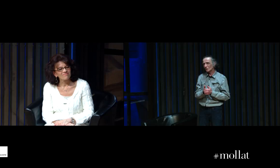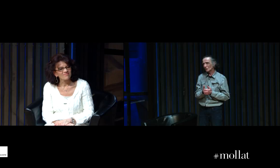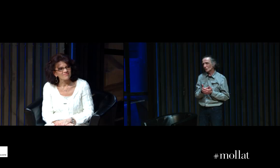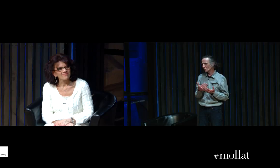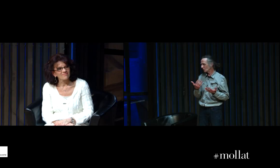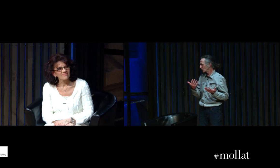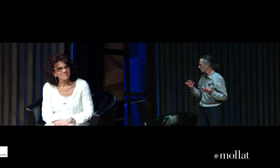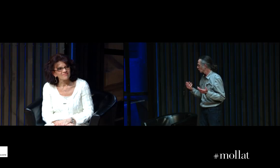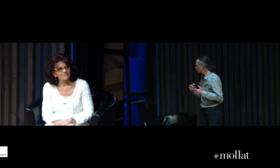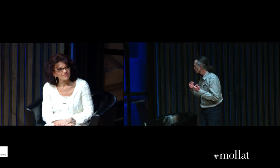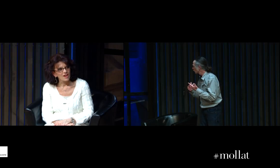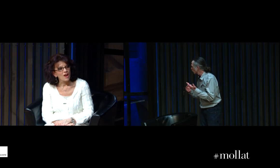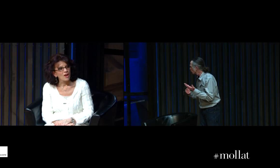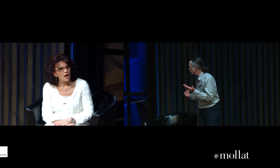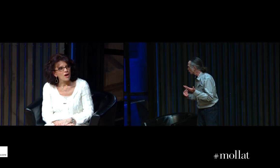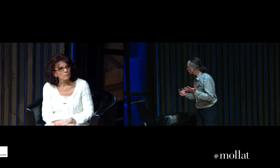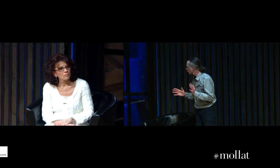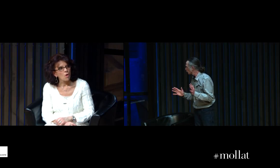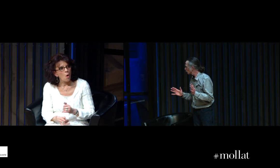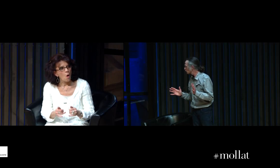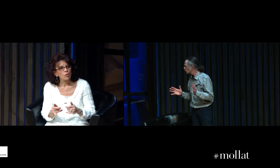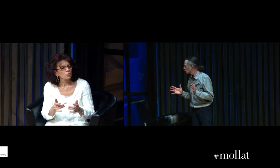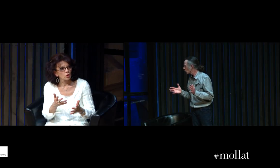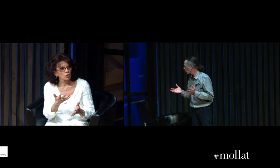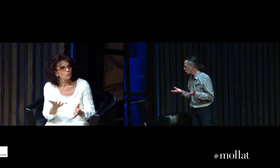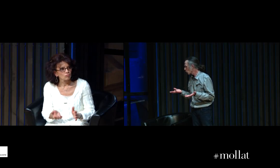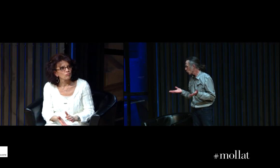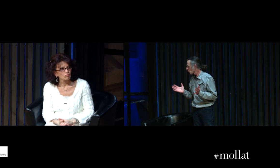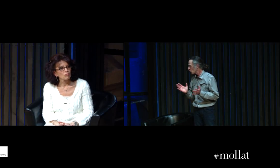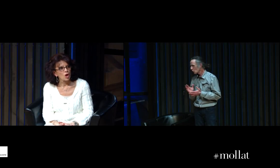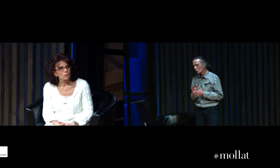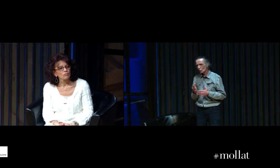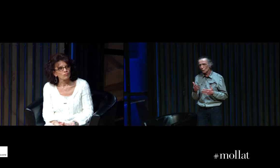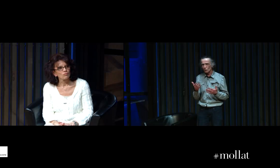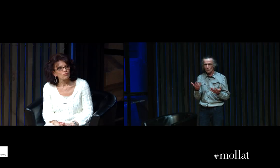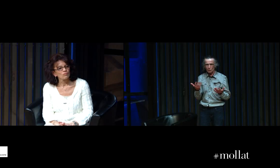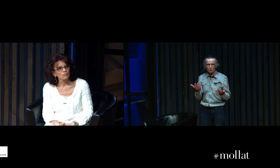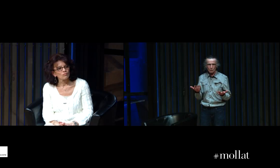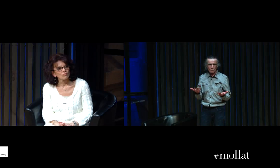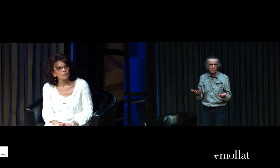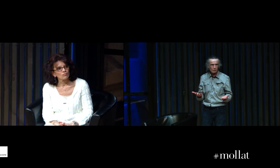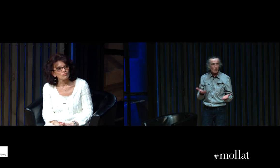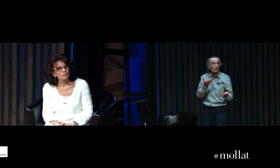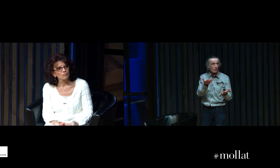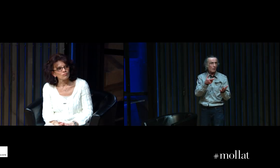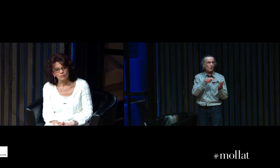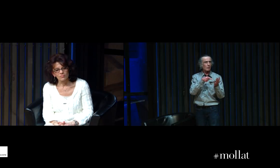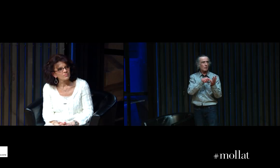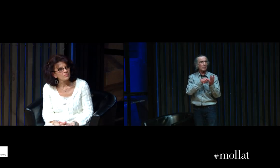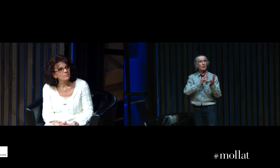famille, peut-être signante, et découvrir aussi un monde à cette époque-là. Voilà, on a fait le tour un peu de tous les témoignages.